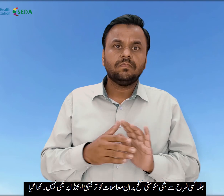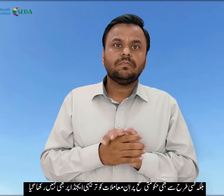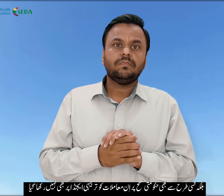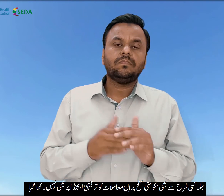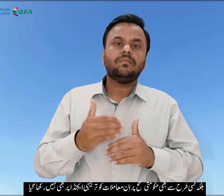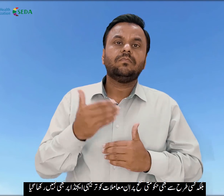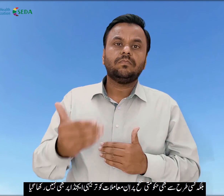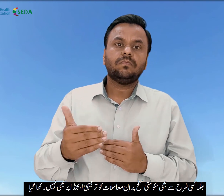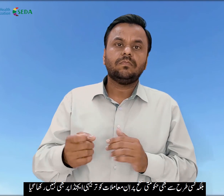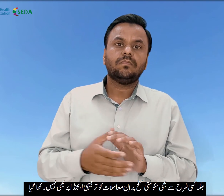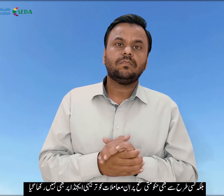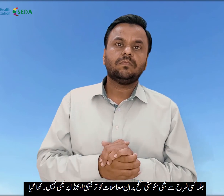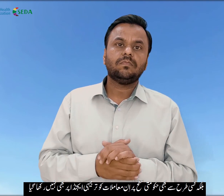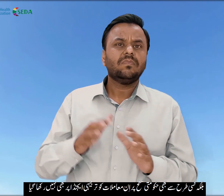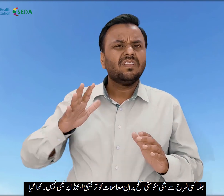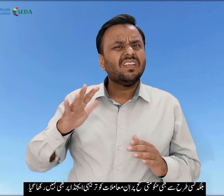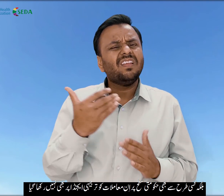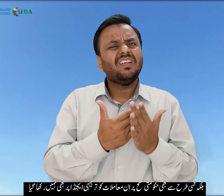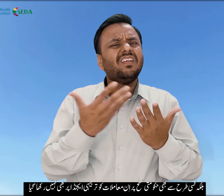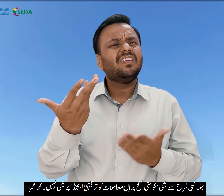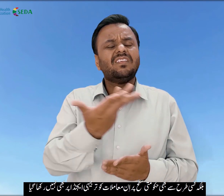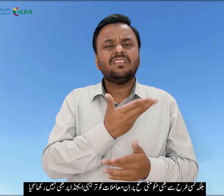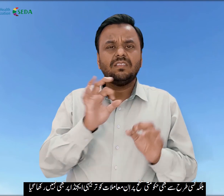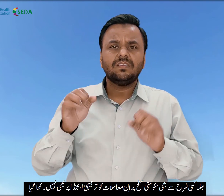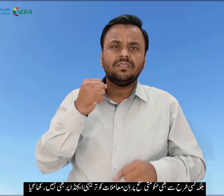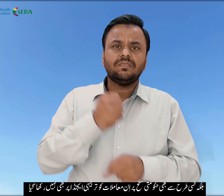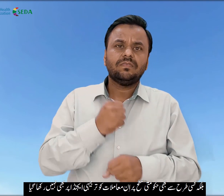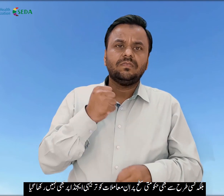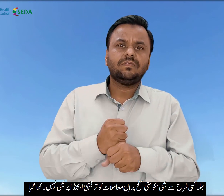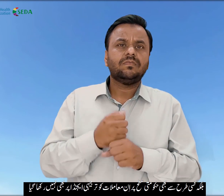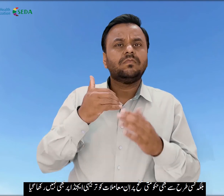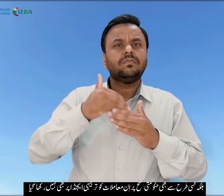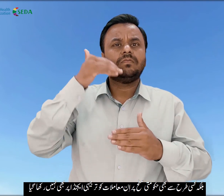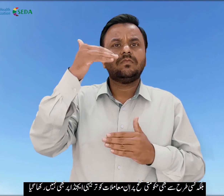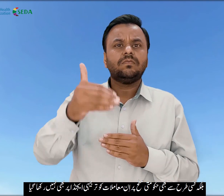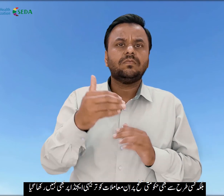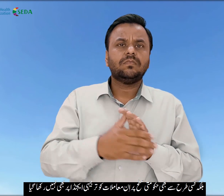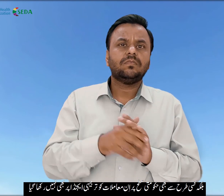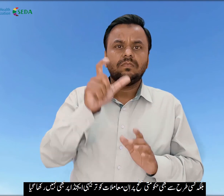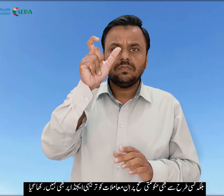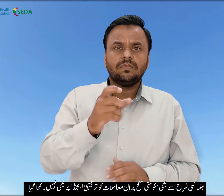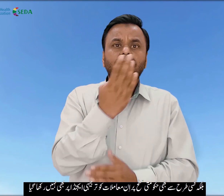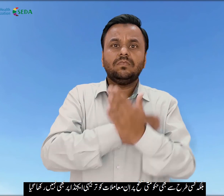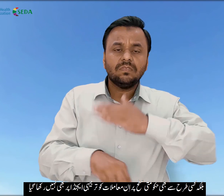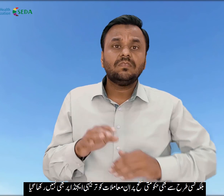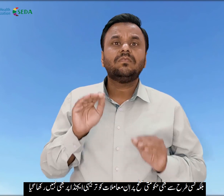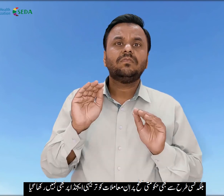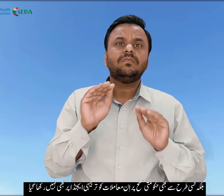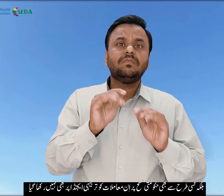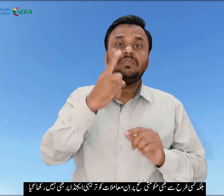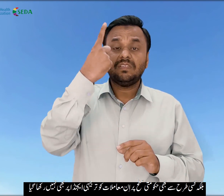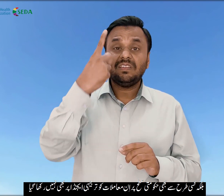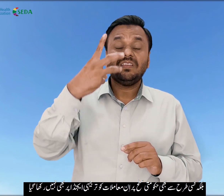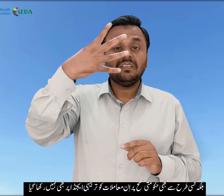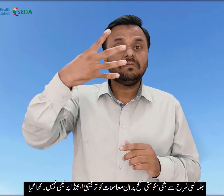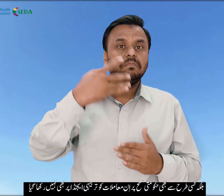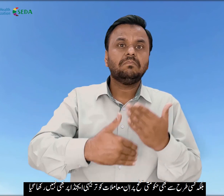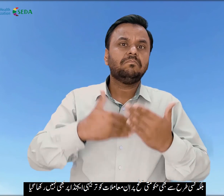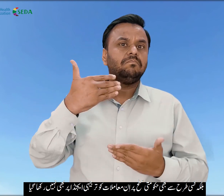بلکہ کسی طرح سے بھی حکومتی سطح پر ان معاملات کو ترجیحی ایجنڈا پر بھی نہیں رکھا